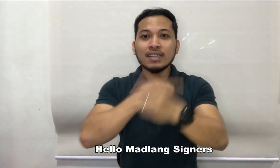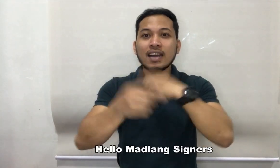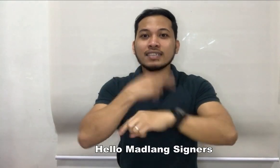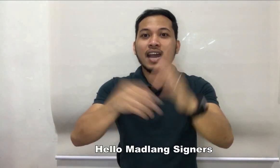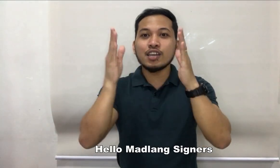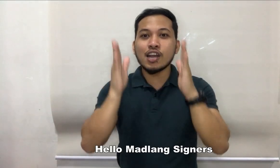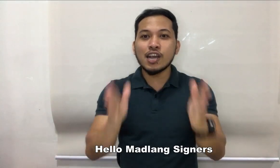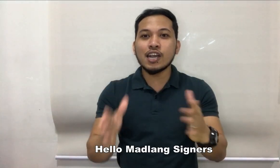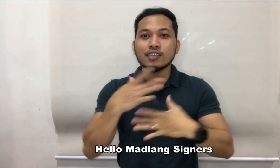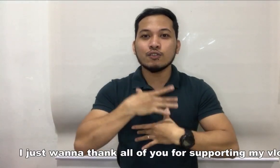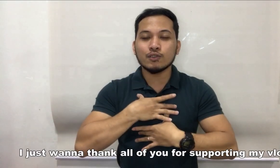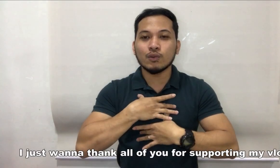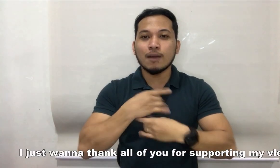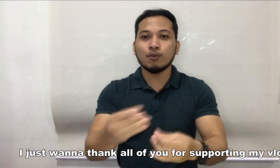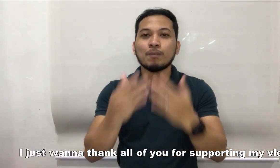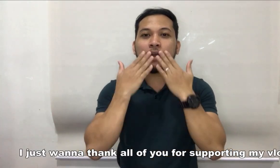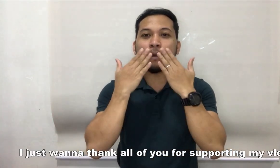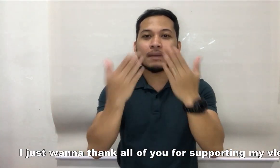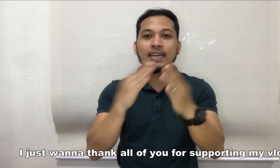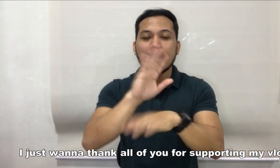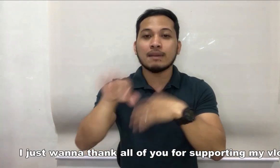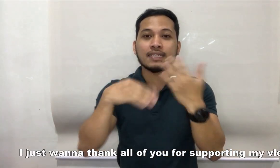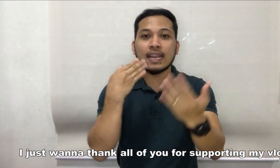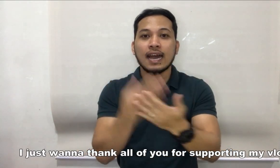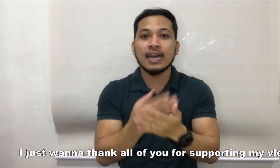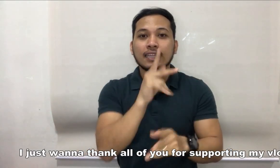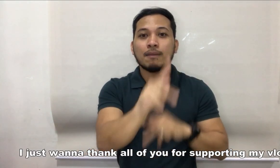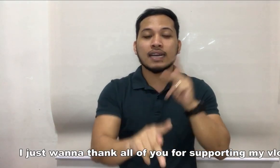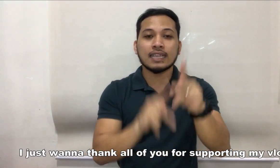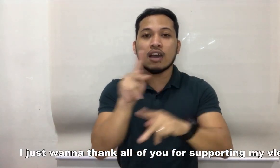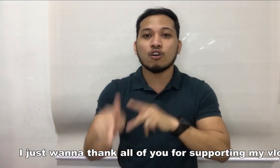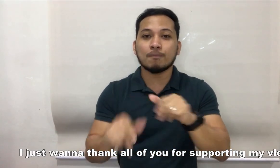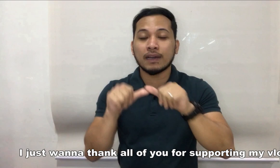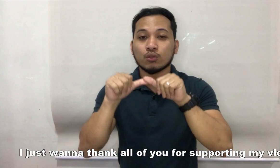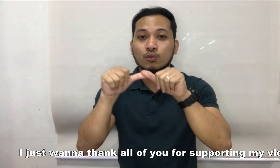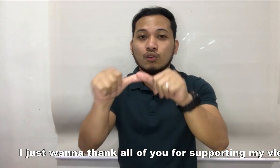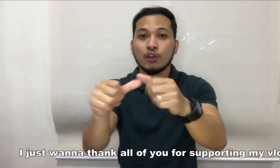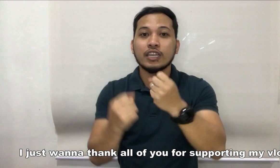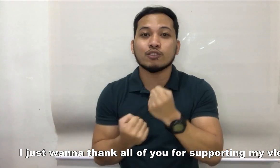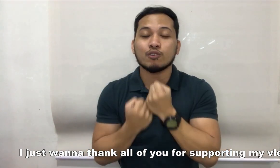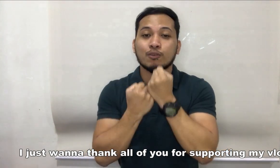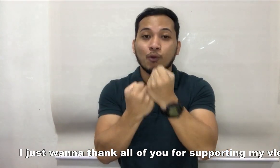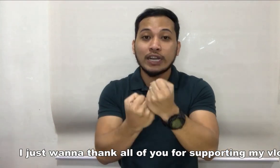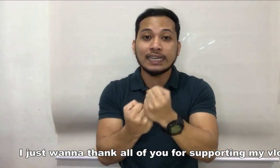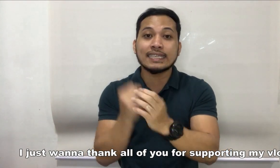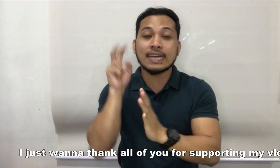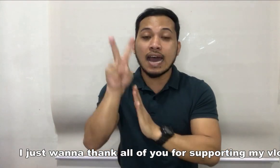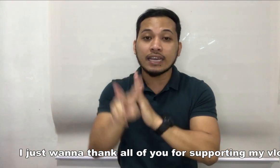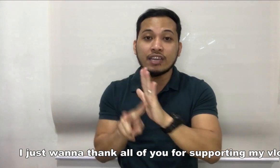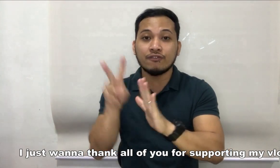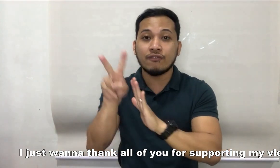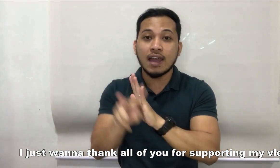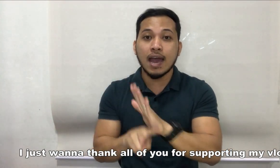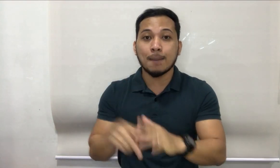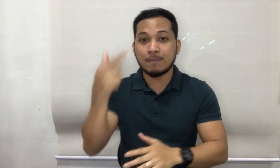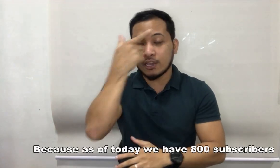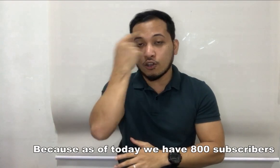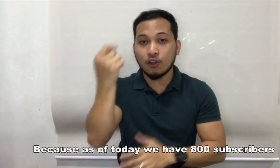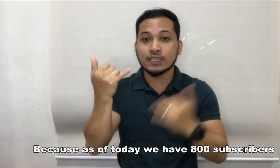Hello, Madlang Signers! Gusto ko lang po palang magpasalamat sa lahat ng mga taong patuloy na sumusuporta sa aking vlog